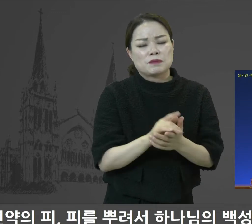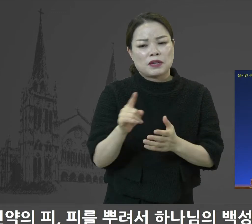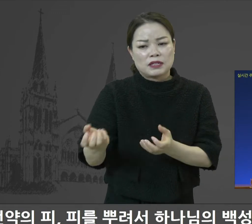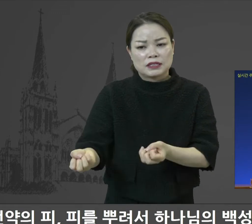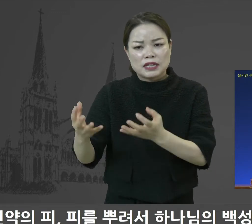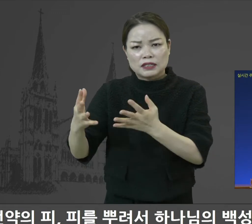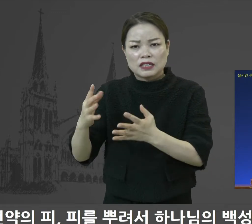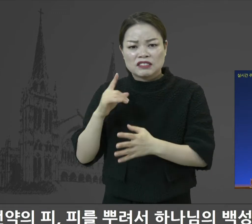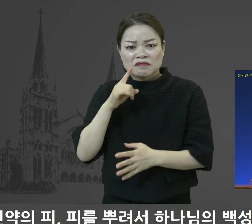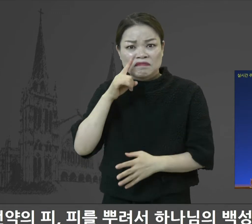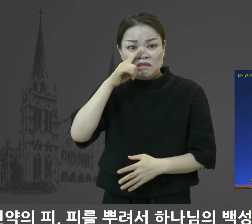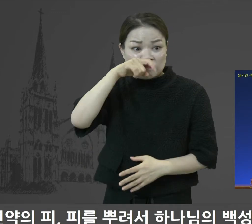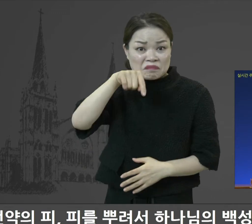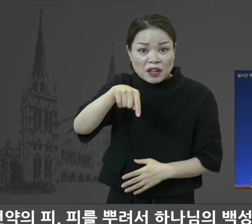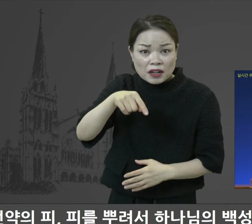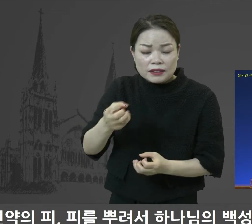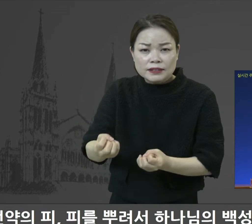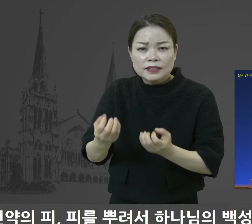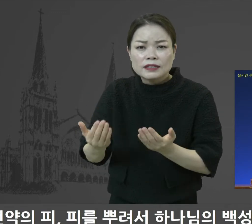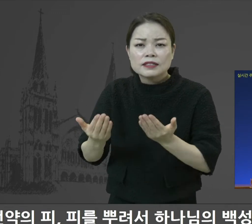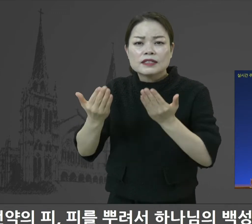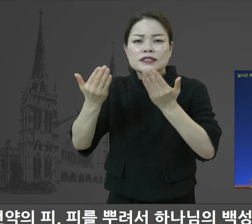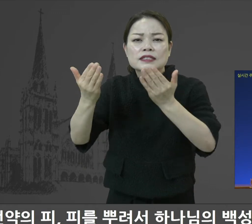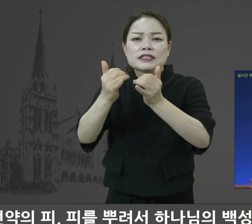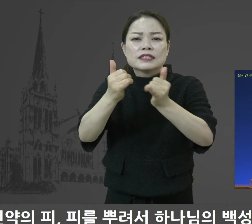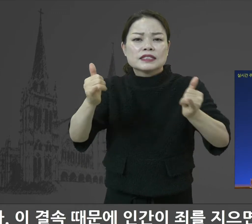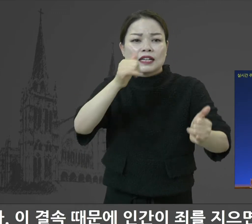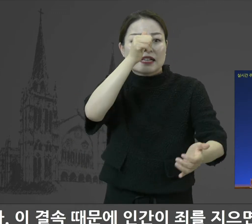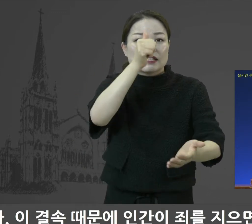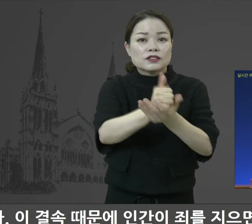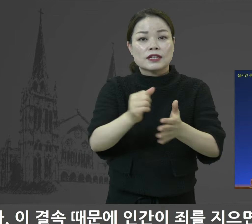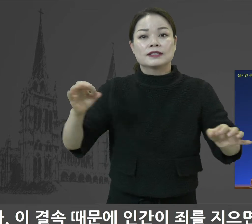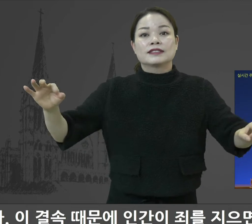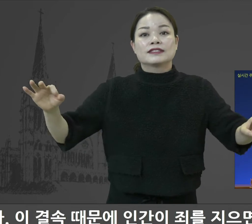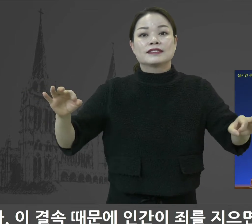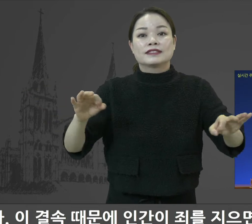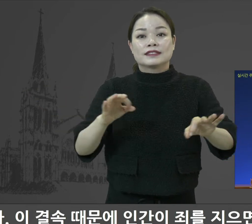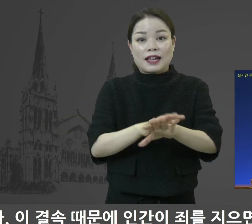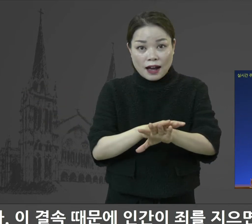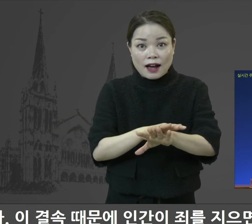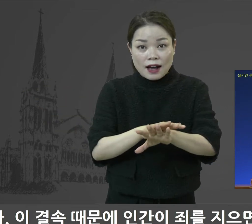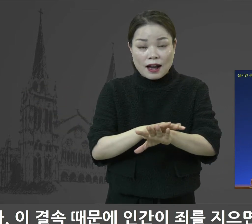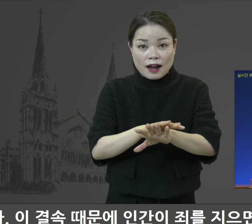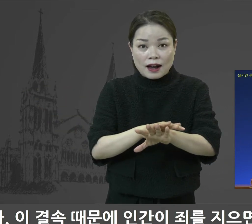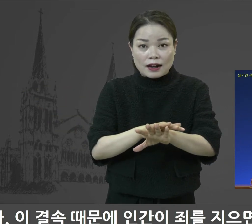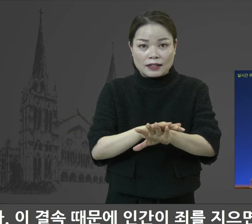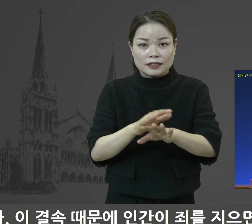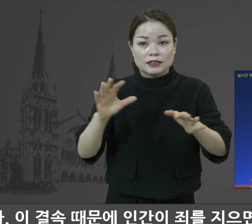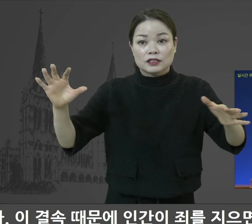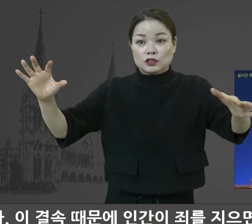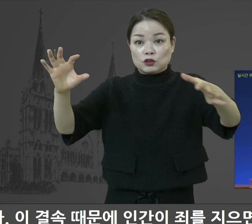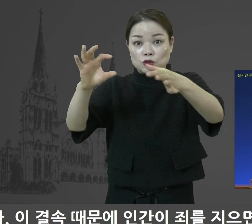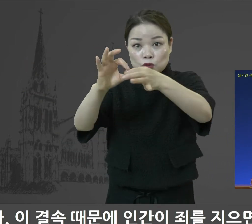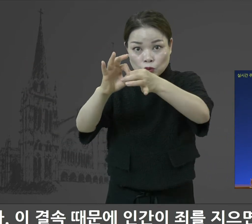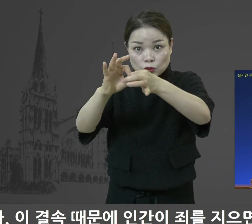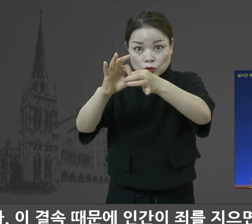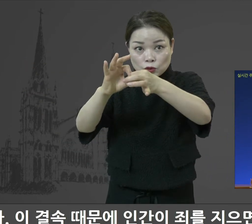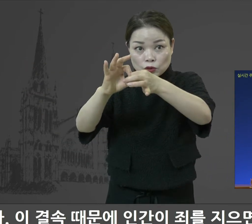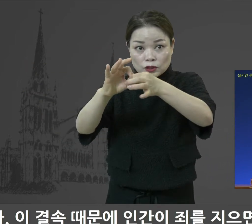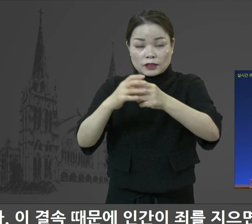되고요, 제단의 제사를 드림으로 인간의 죄가 사해지는 이런 결속이 일어나게 되는데,